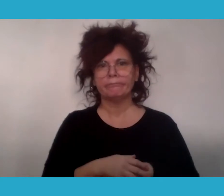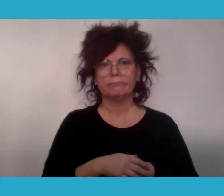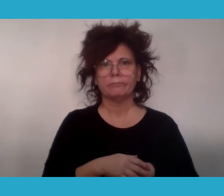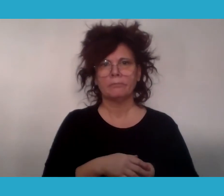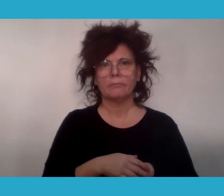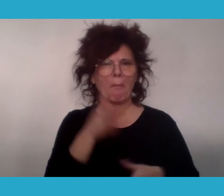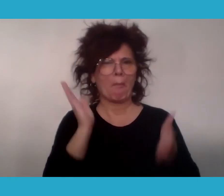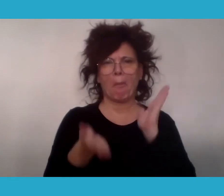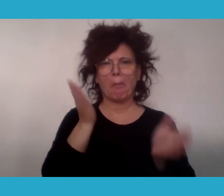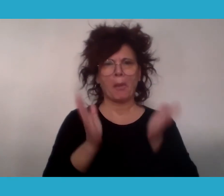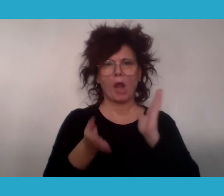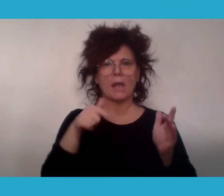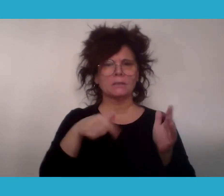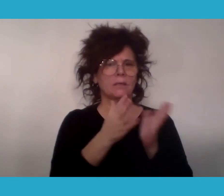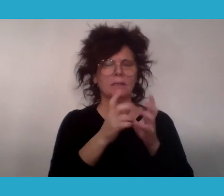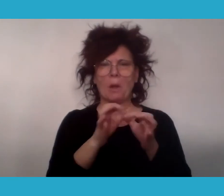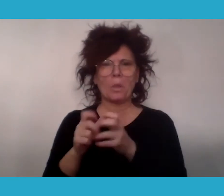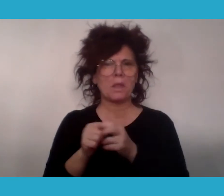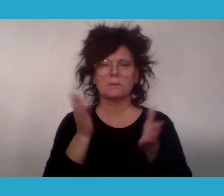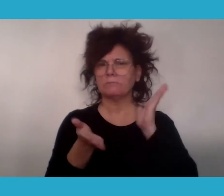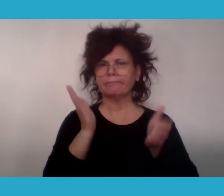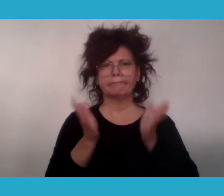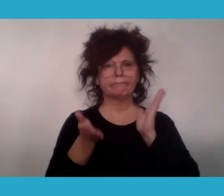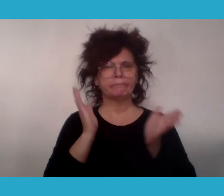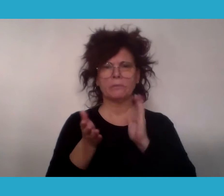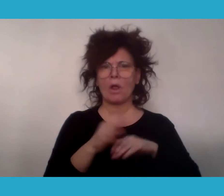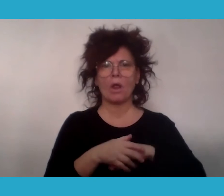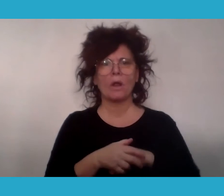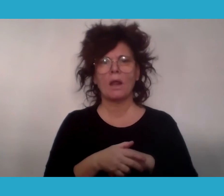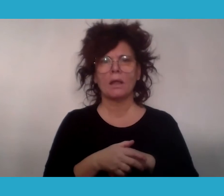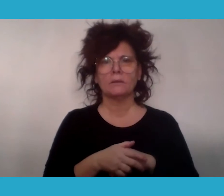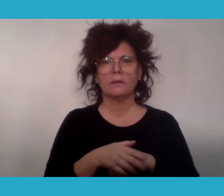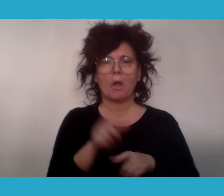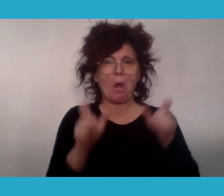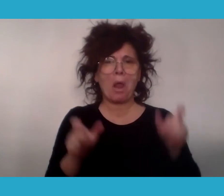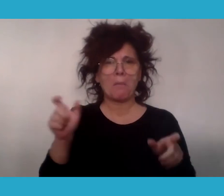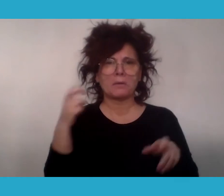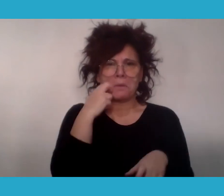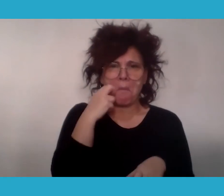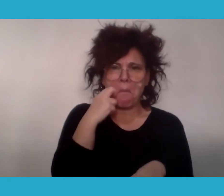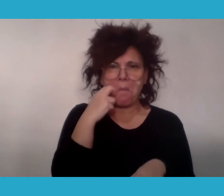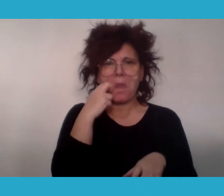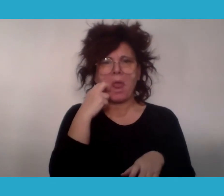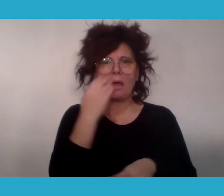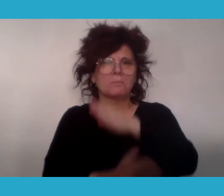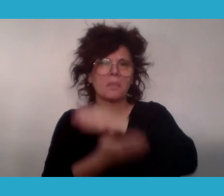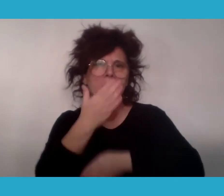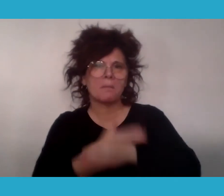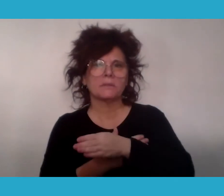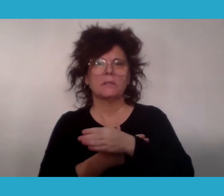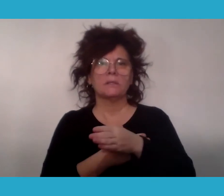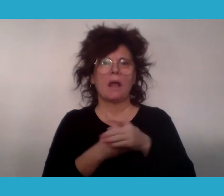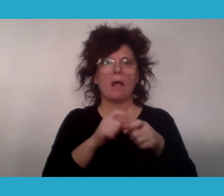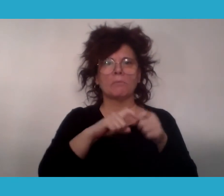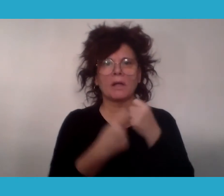arbitraria violencia de esta audiencia, importa con los mayores de edad, discapacitados y quienes no tienen acceso a Internet. En nombre propio